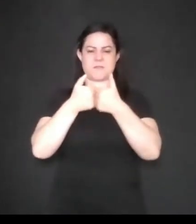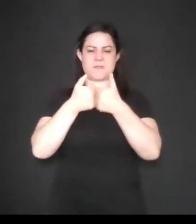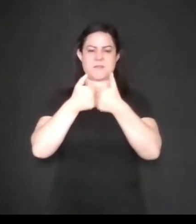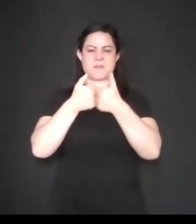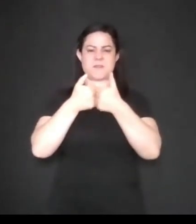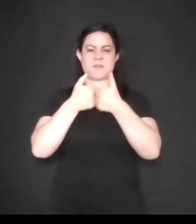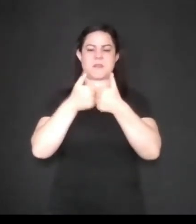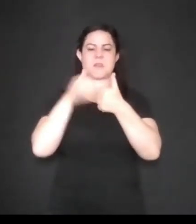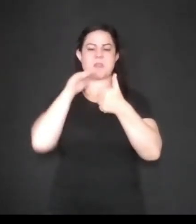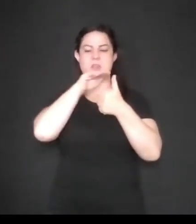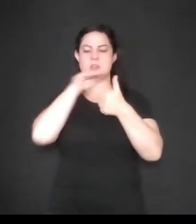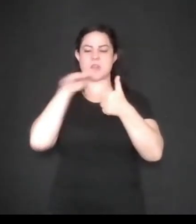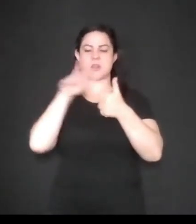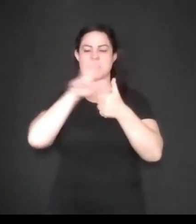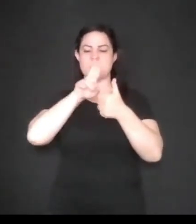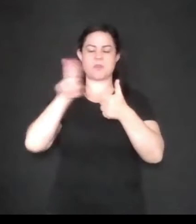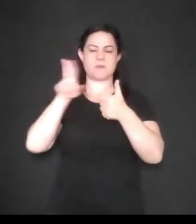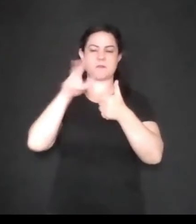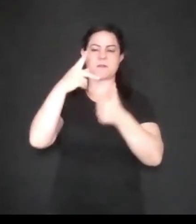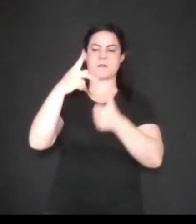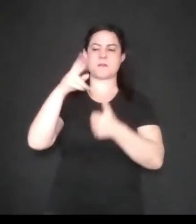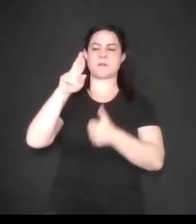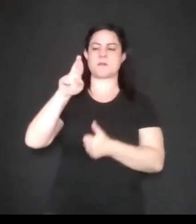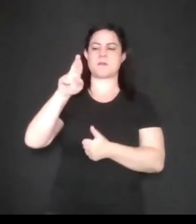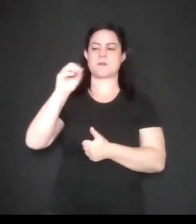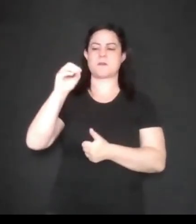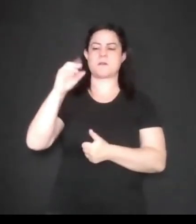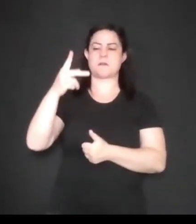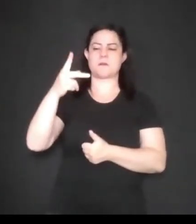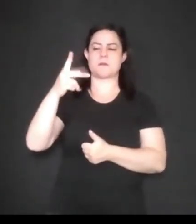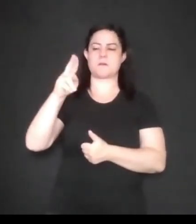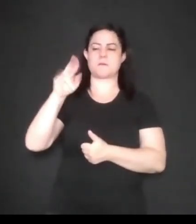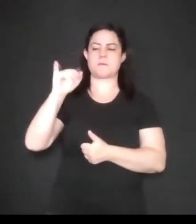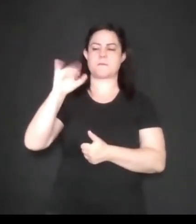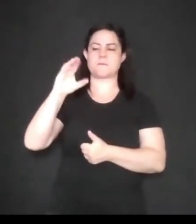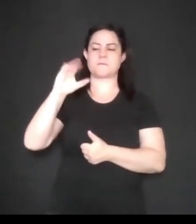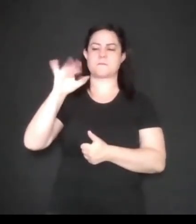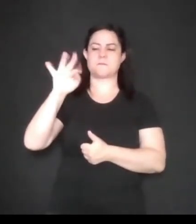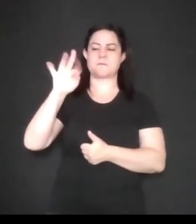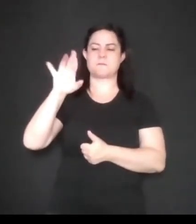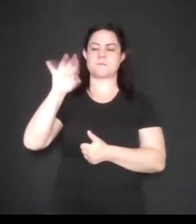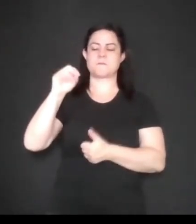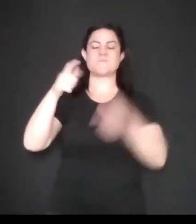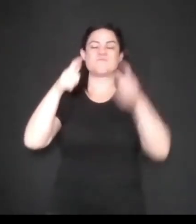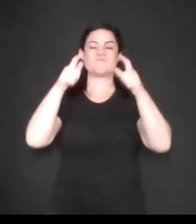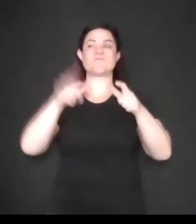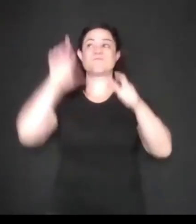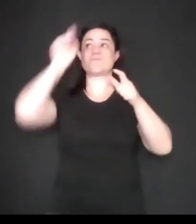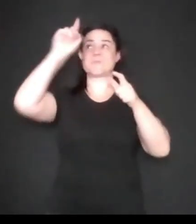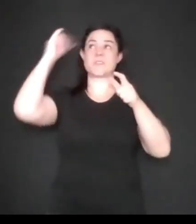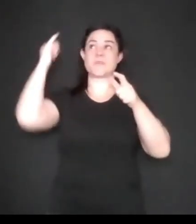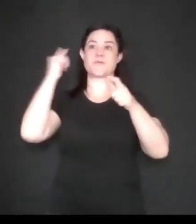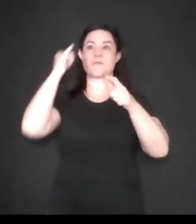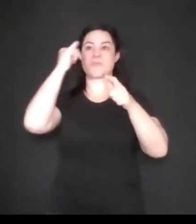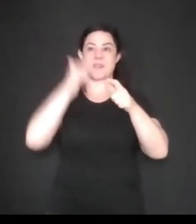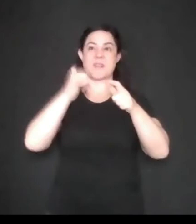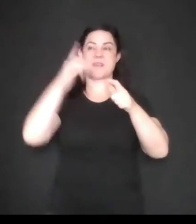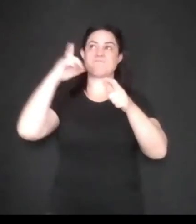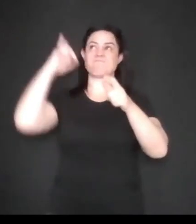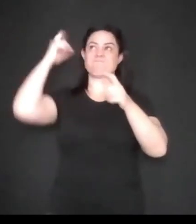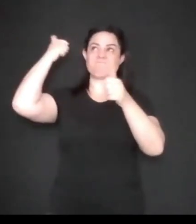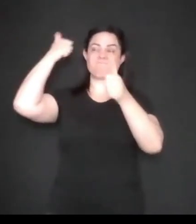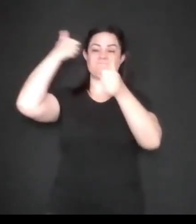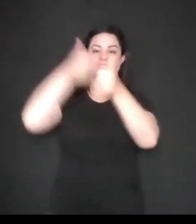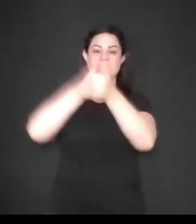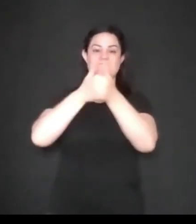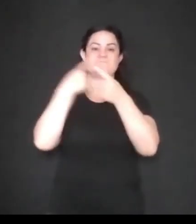propiciatório. Era o lugar onde Deus falava, onde se manifestava, onde se aproximava, porque depois de toda